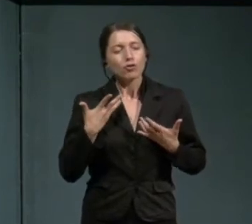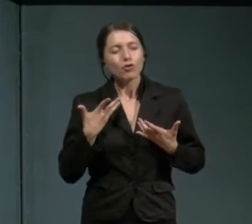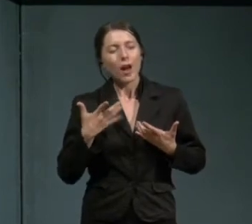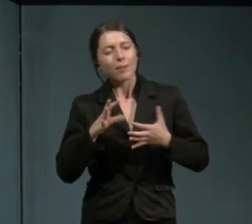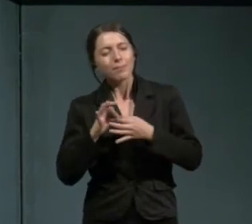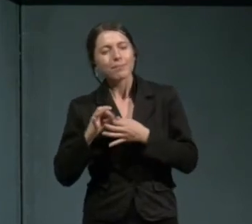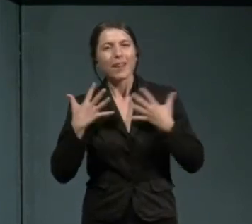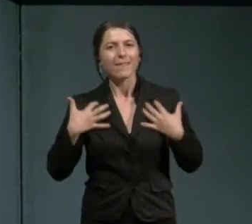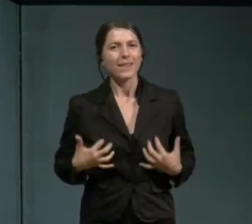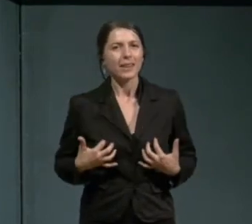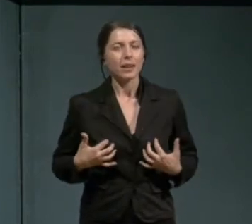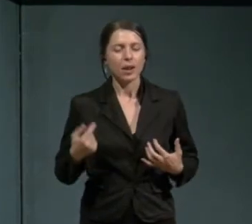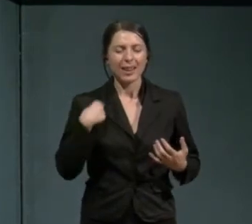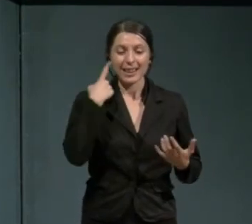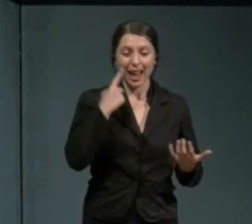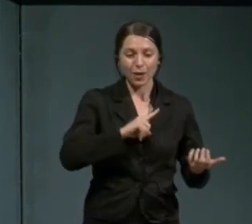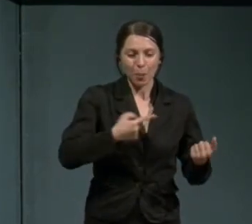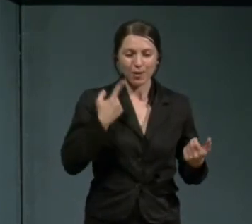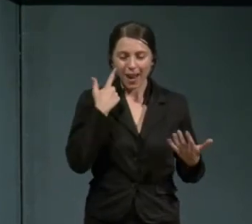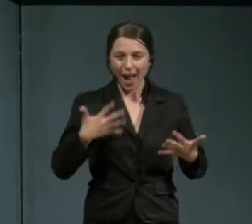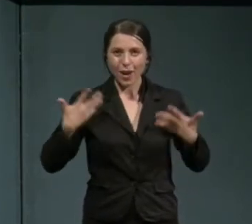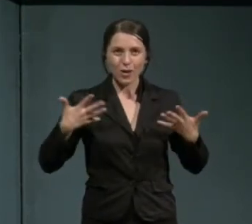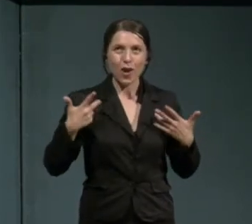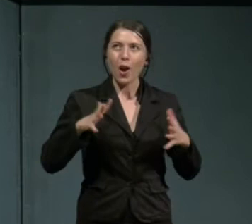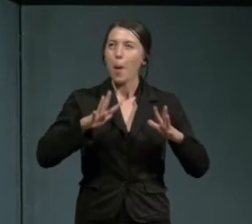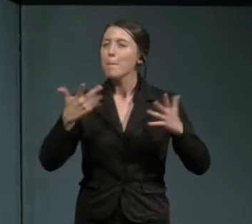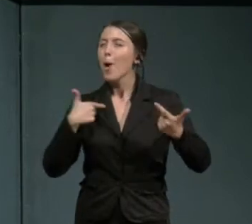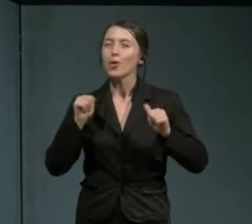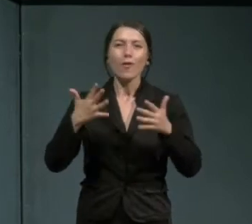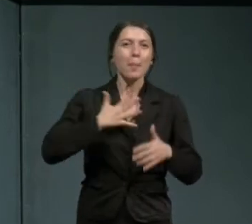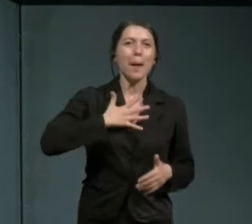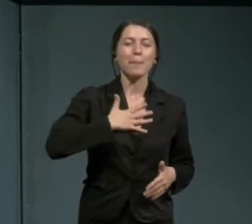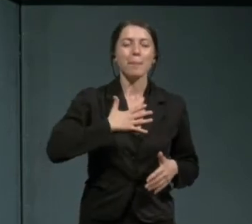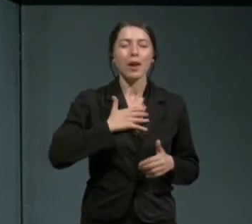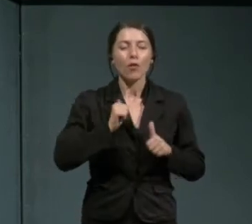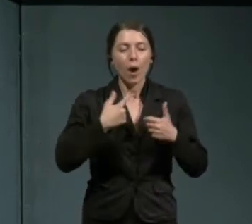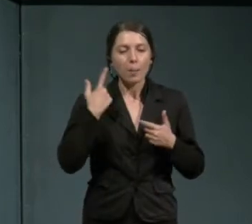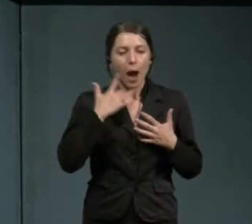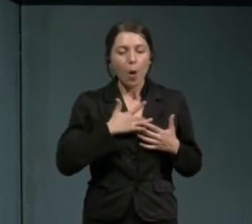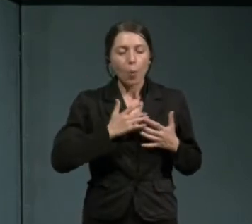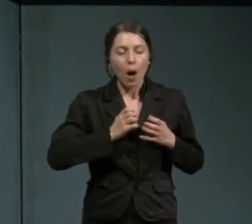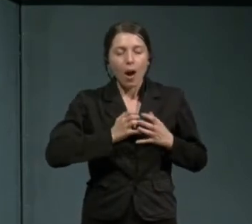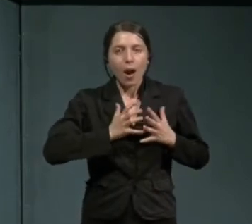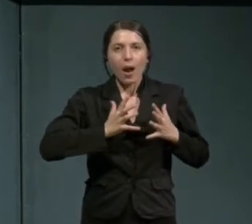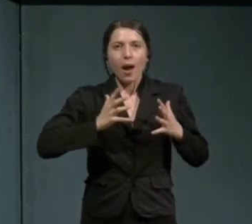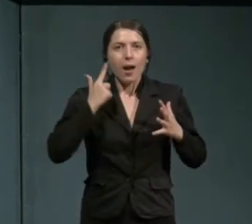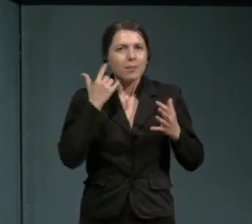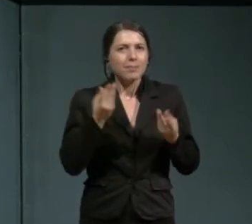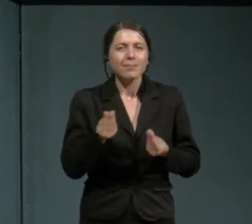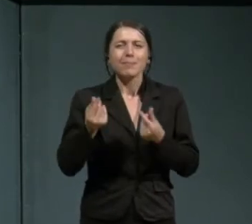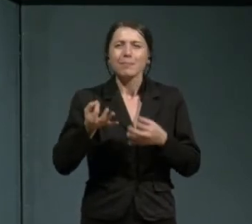si sente che c'è gioia che il mondo ci appartiene si ha l'impressione che il cuore si dilati mentre